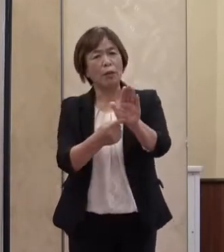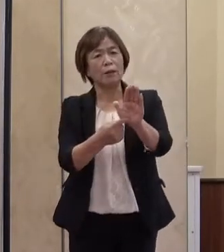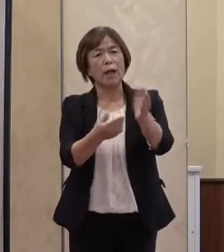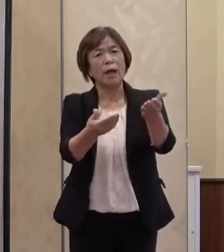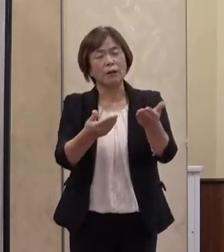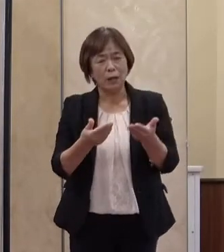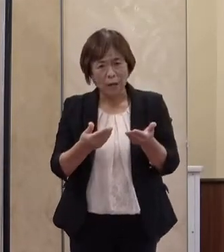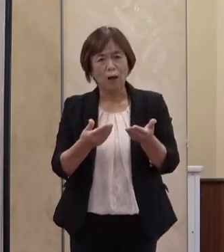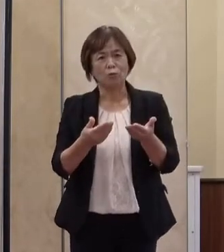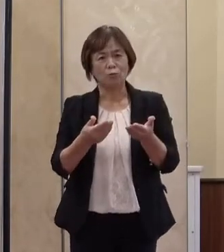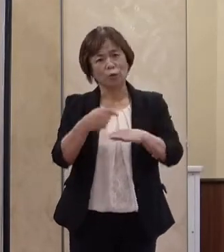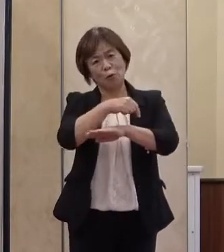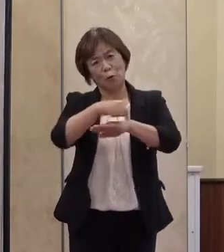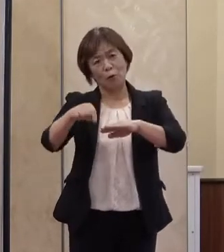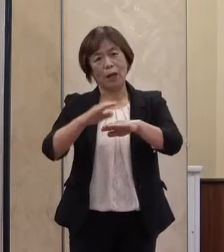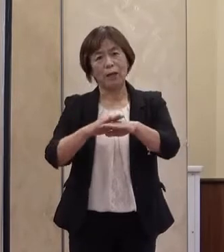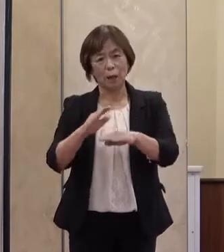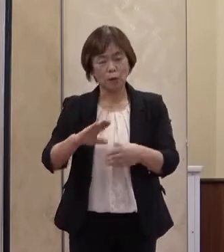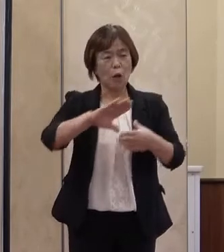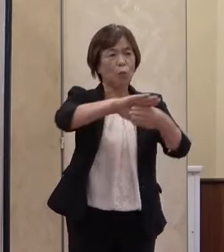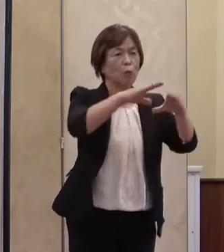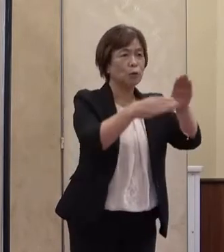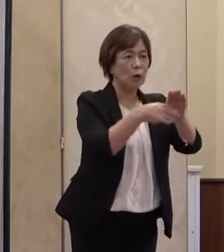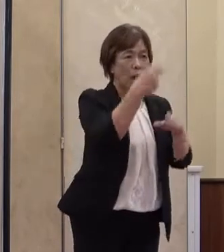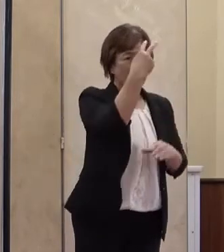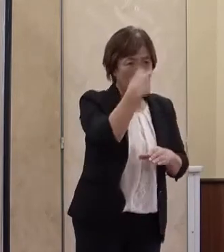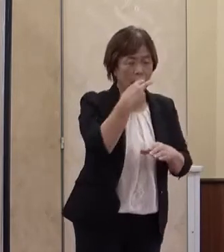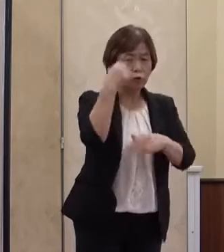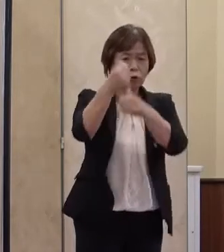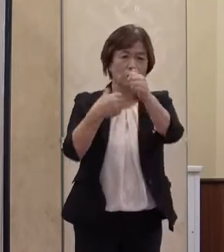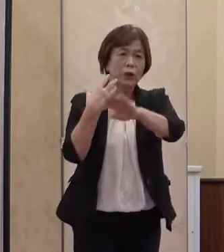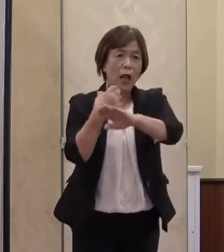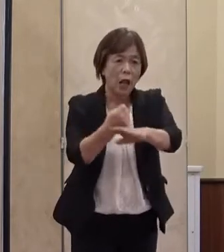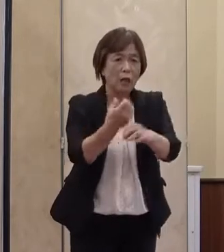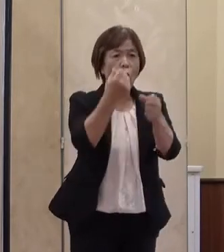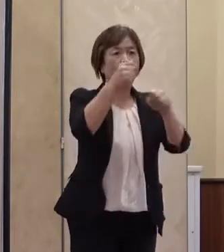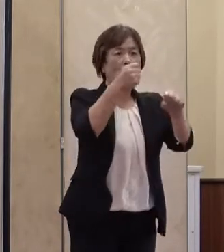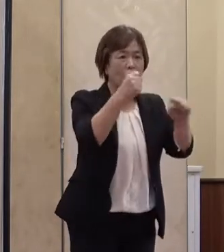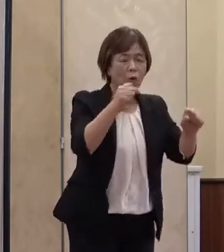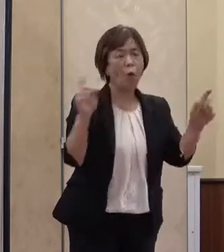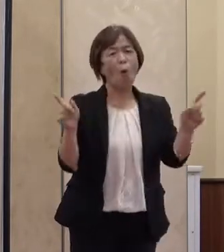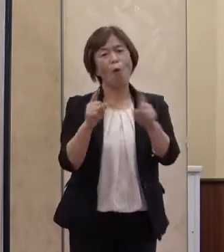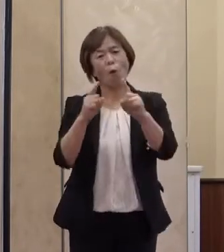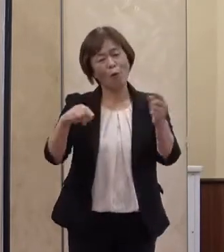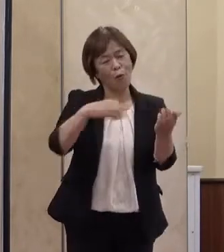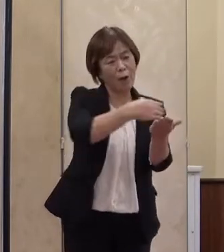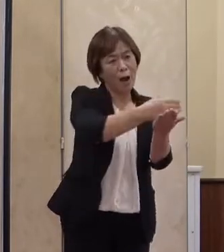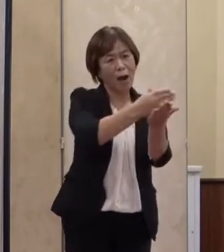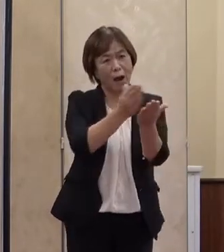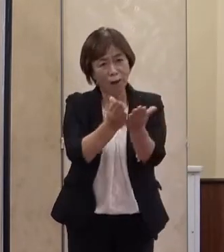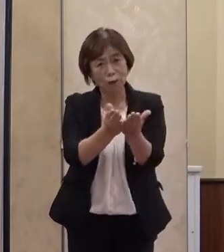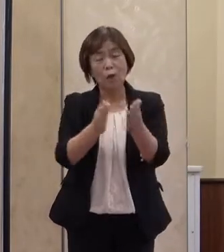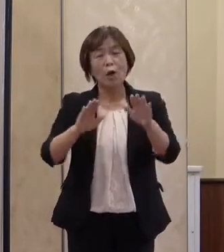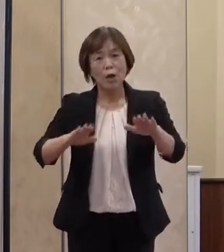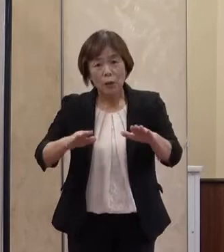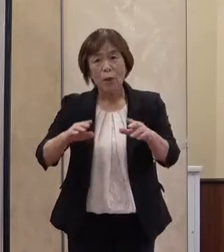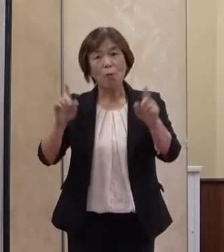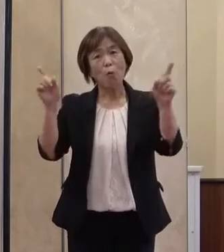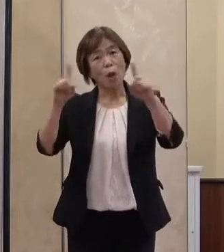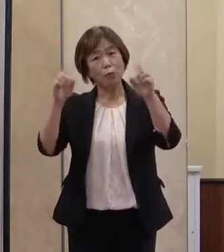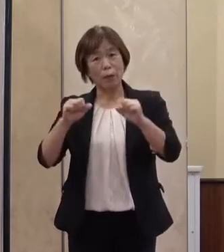うに思います。文化芸術、伝統芸能、音楽、さまざまなプログラムを今文化芸術フェスでも実施しています